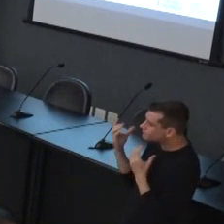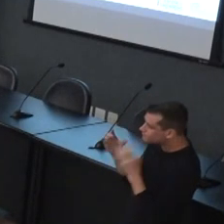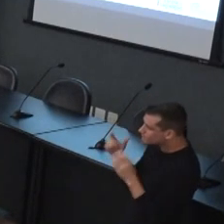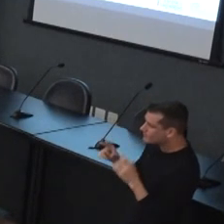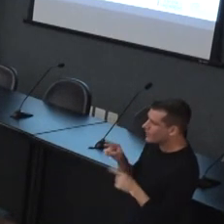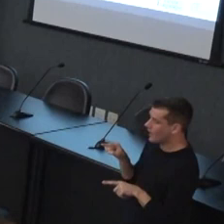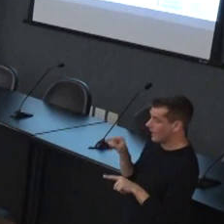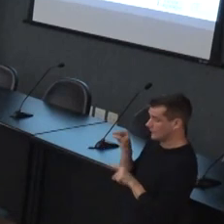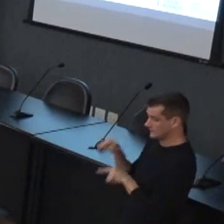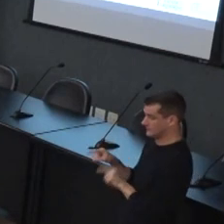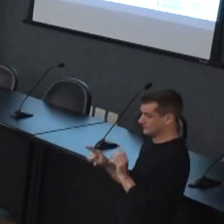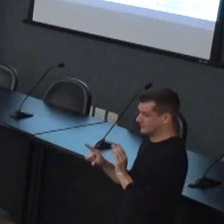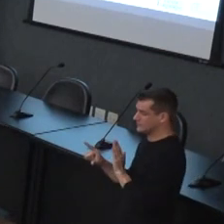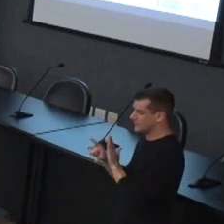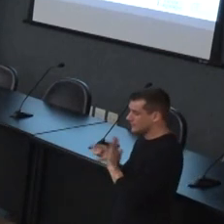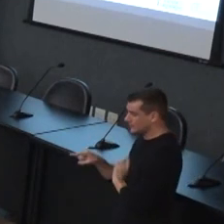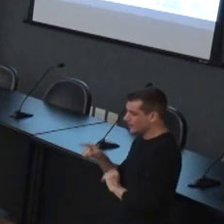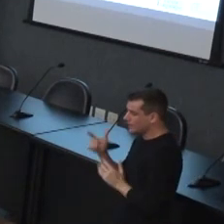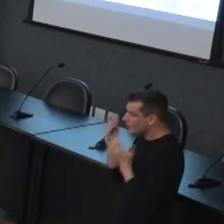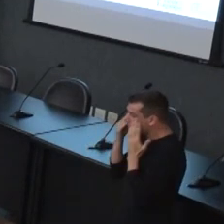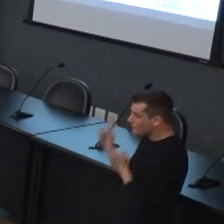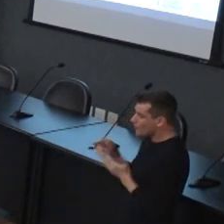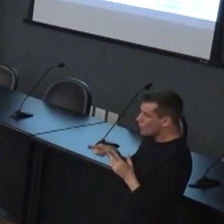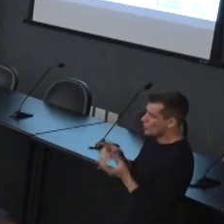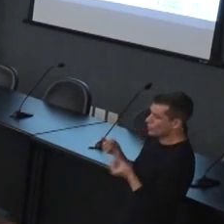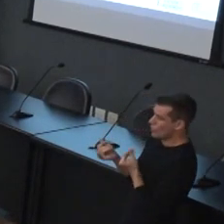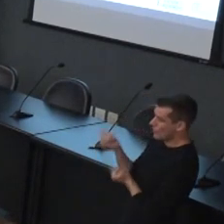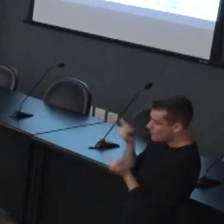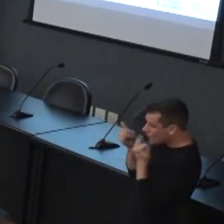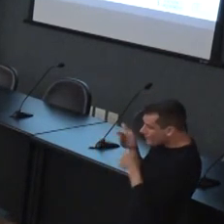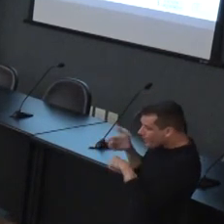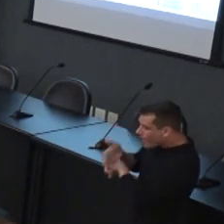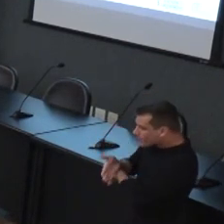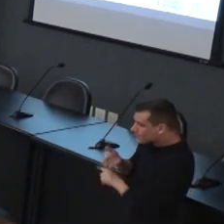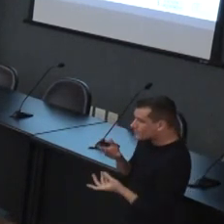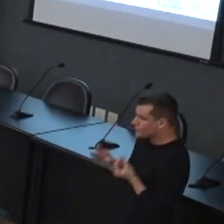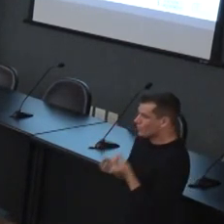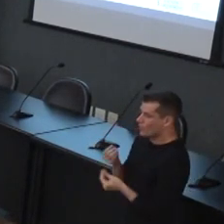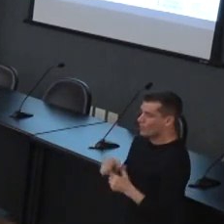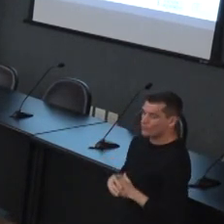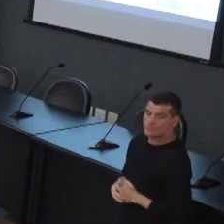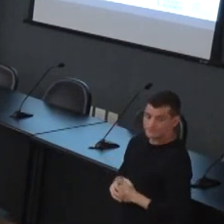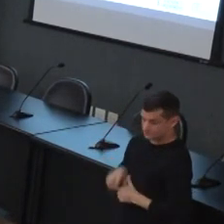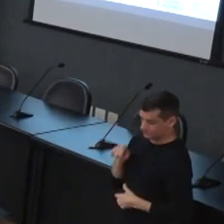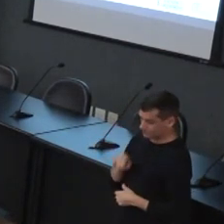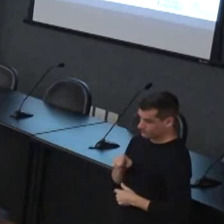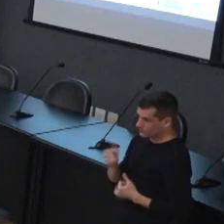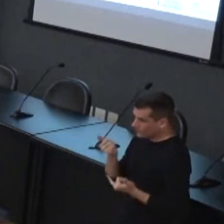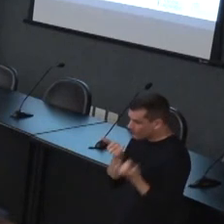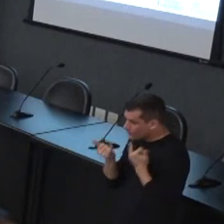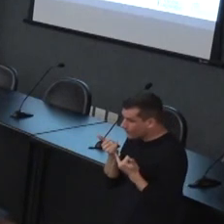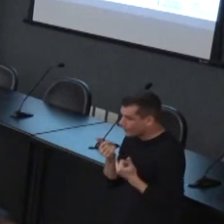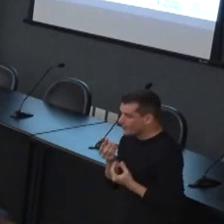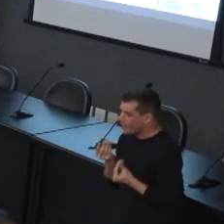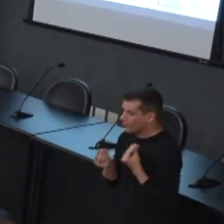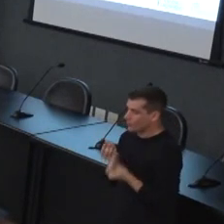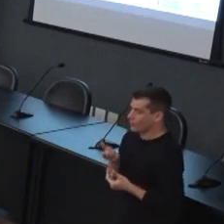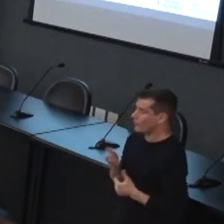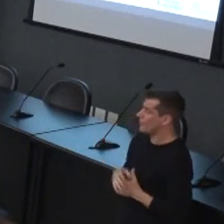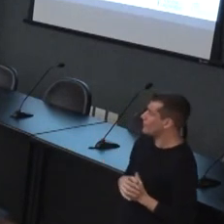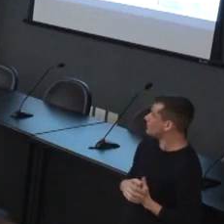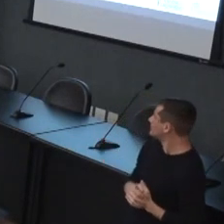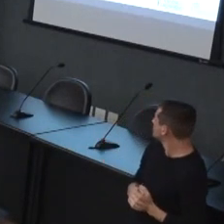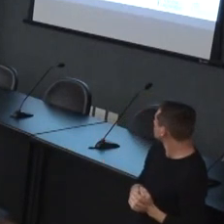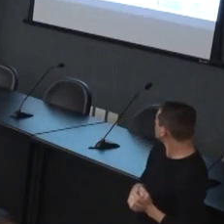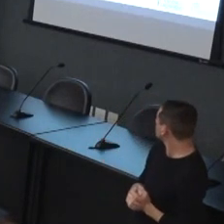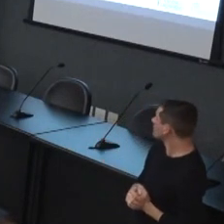acesso à informação ao público diz o tratamento das informações pessoais deve não é pode deve ser feito